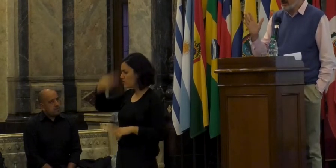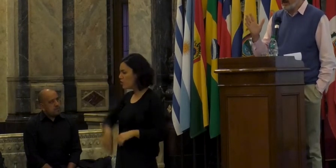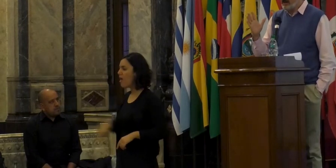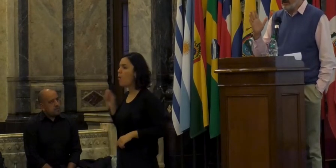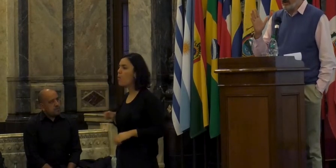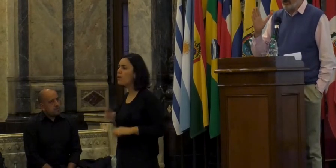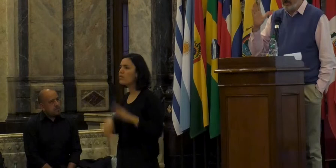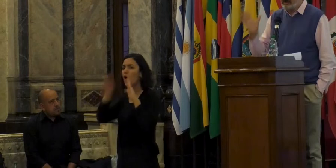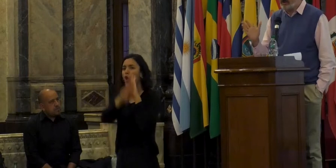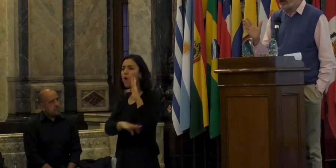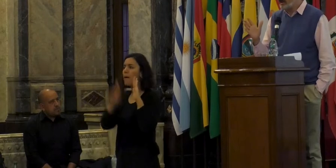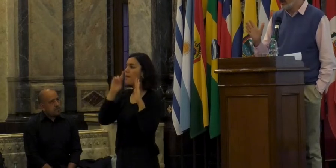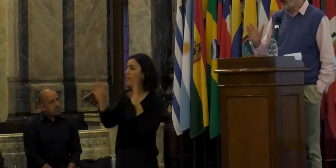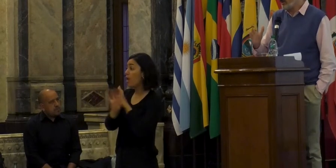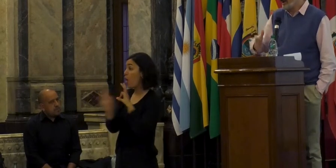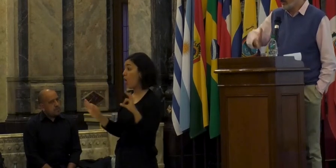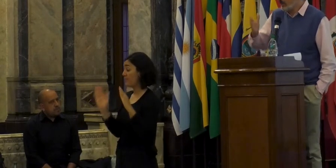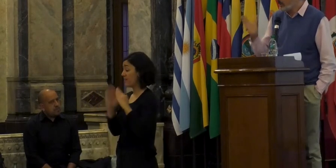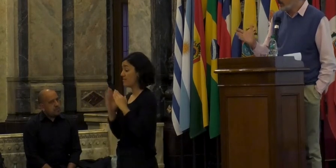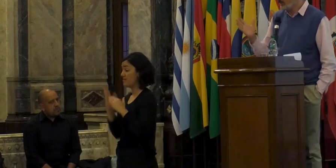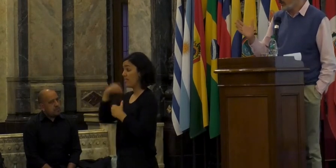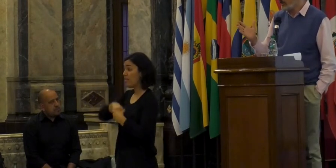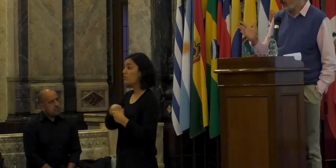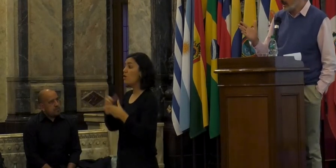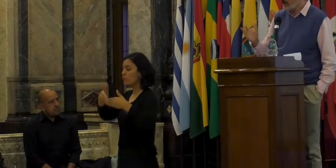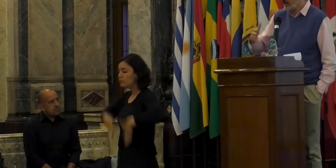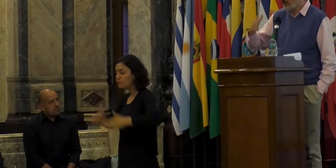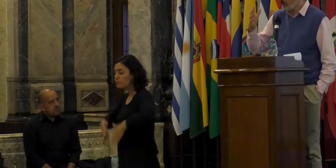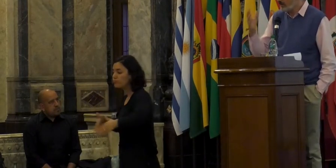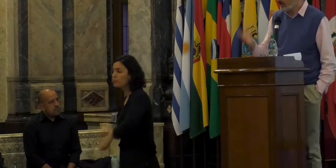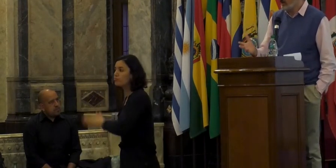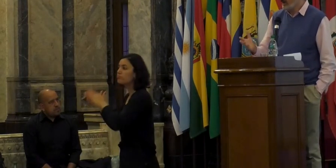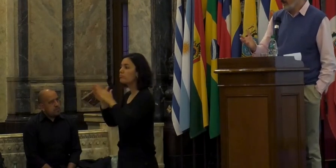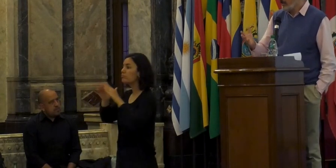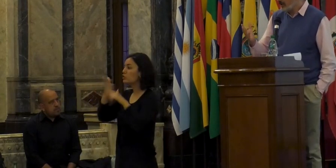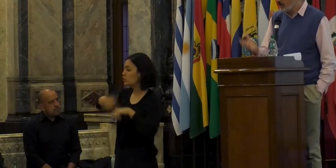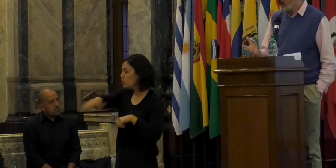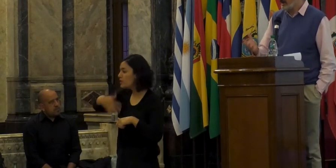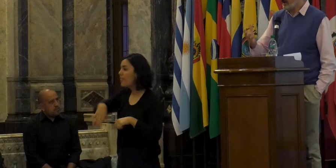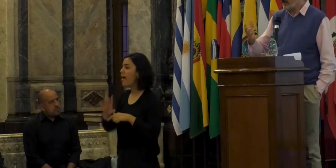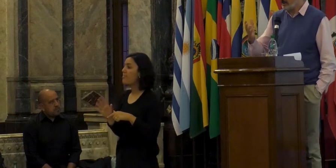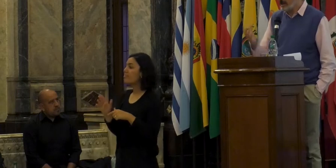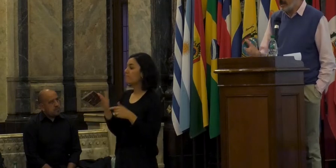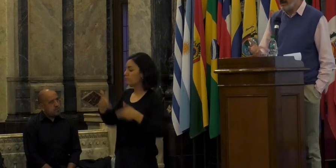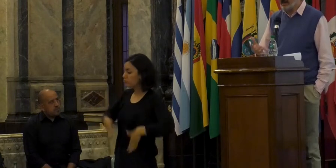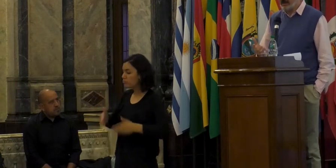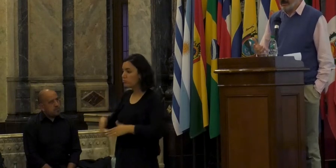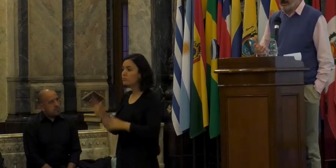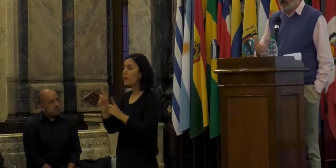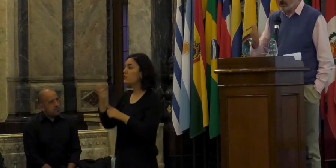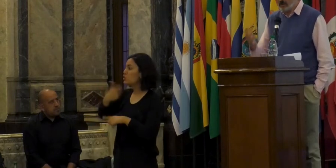jurídico-normativa, lo doméstico tiene que ver con la reproducción del grupo social, con la reproducción biológica,